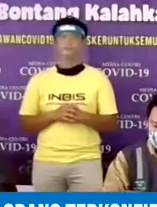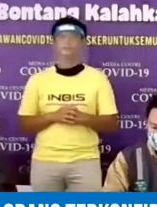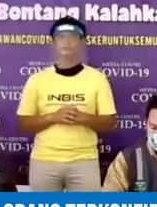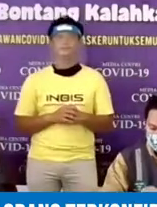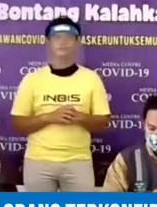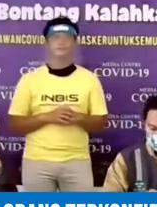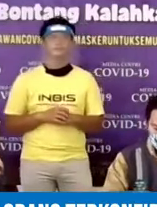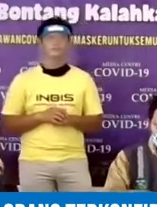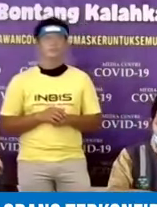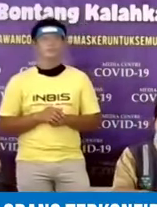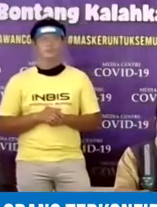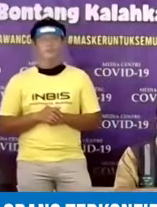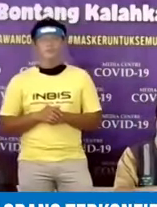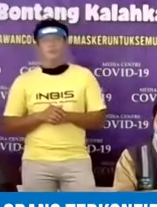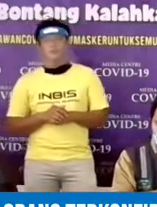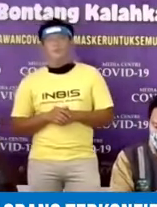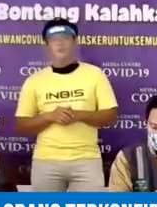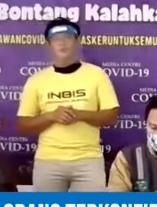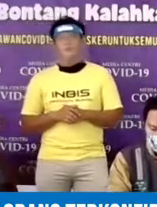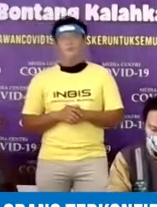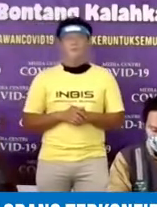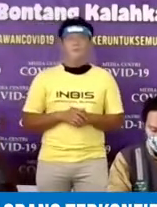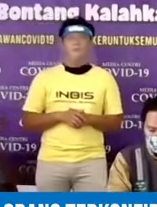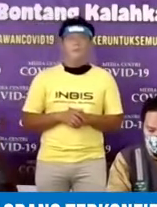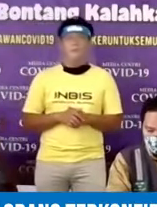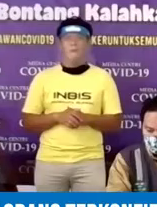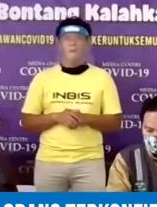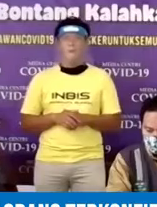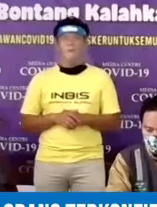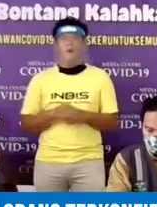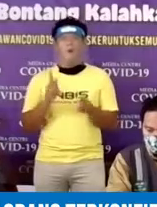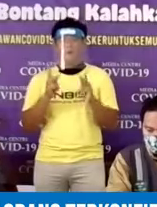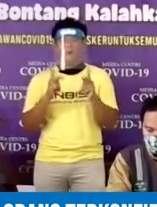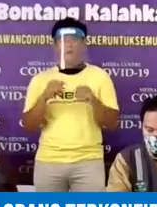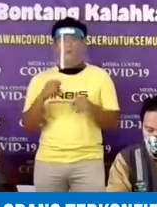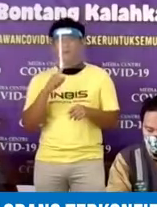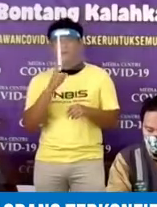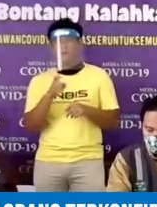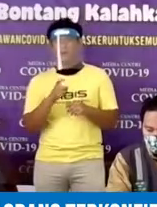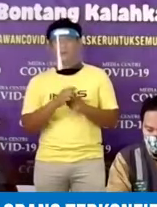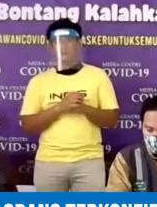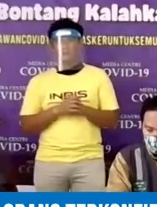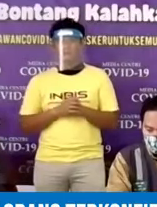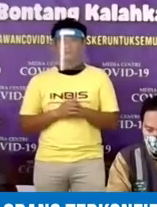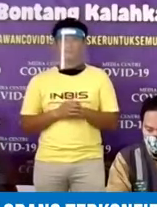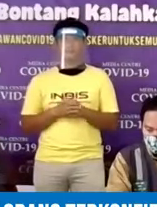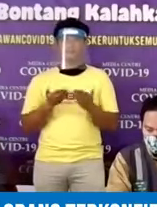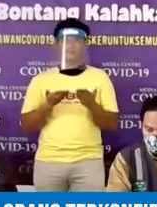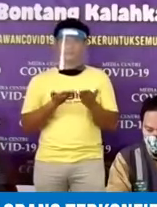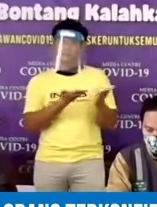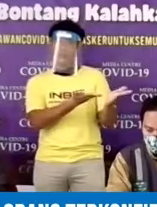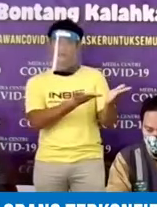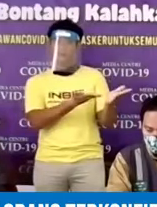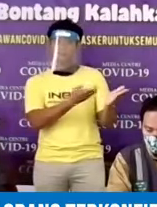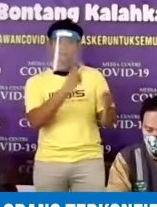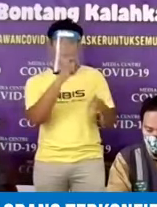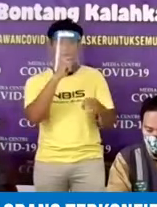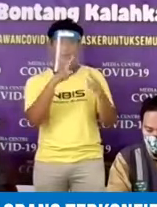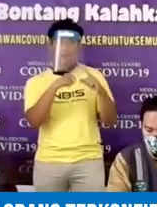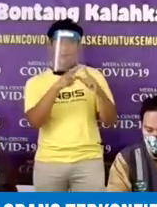kalau tidak ada mungkin kami persilahkan kembali padi untuk disampaikan closing statement dan terkait beberapa data nantinya